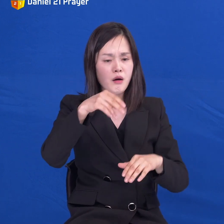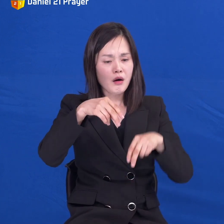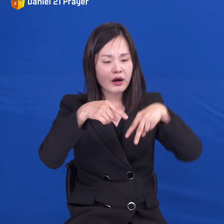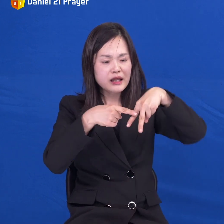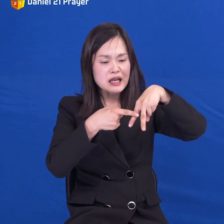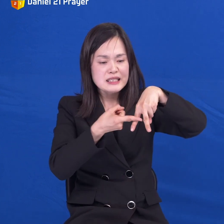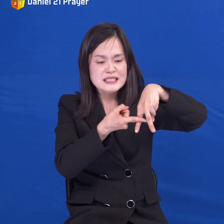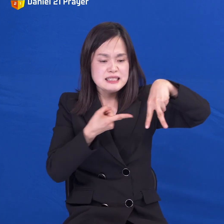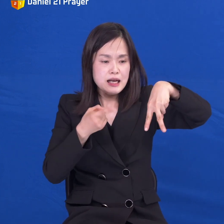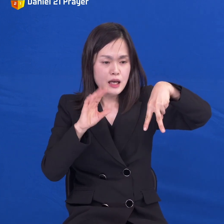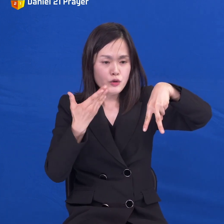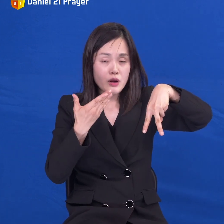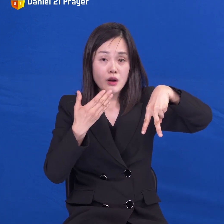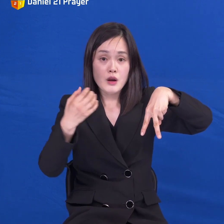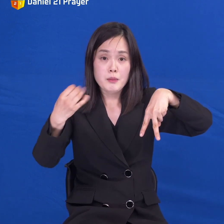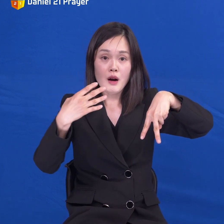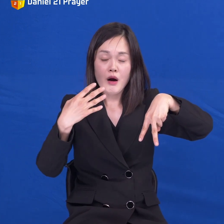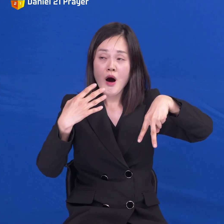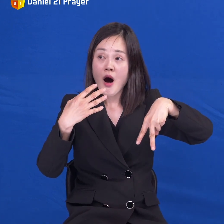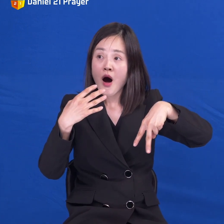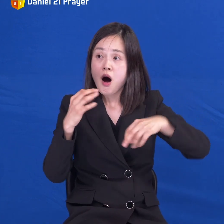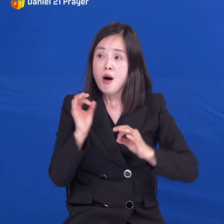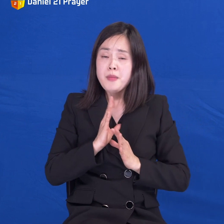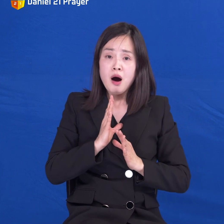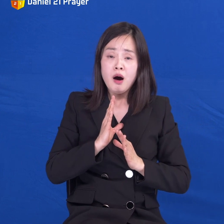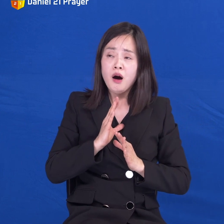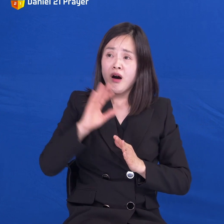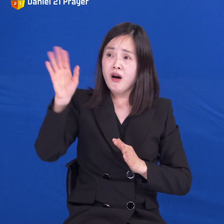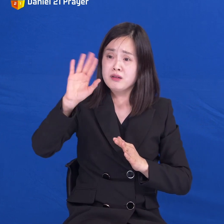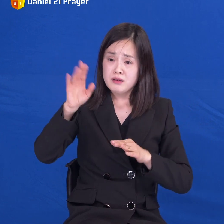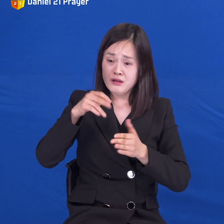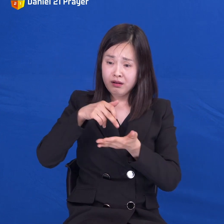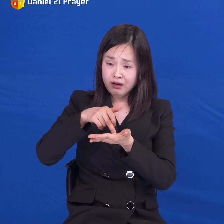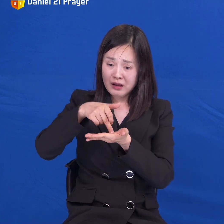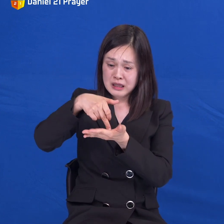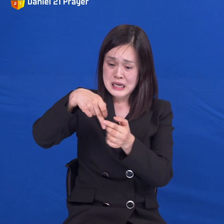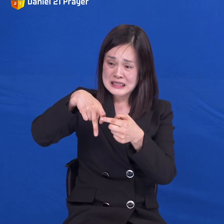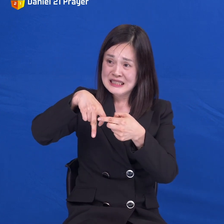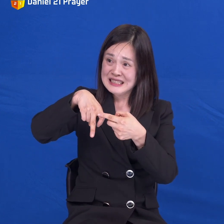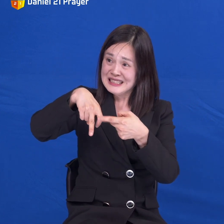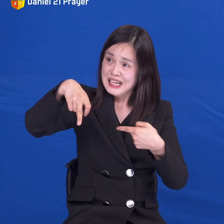하나님, 이 다리 자르면 저 정글 선교 못합니다.